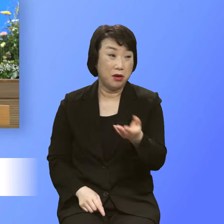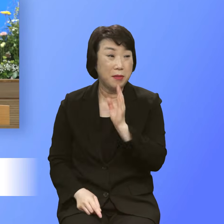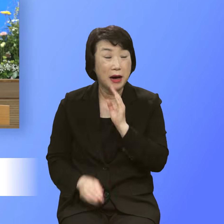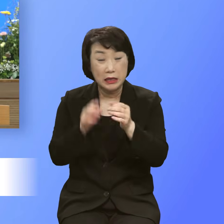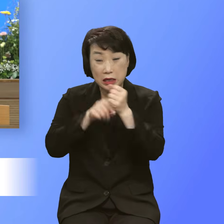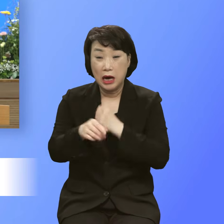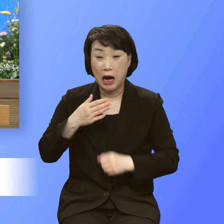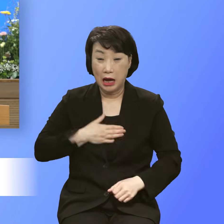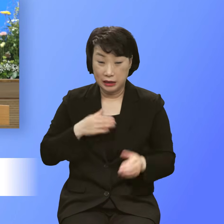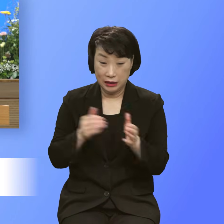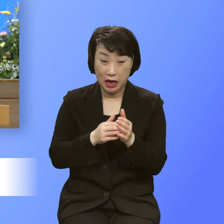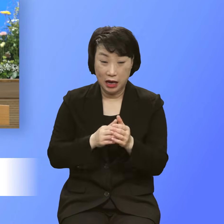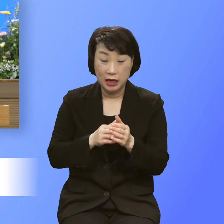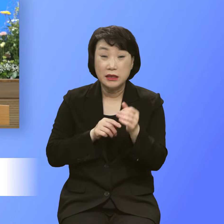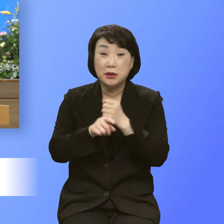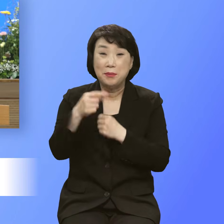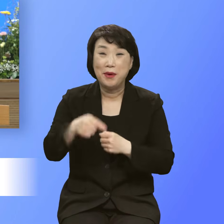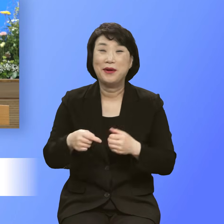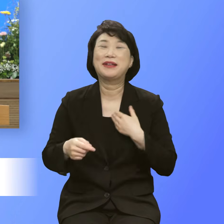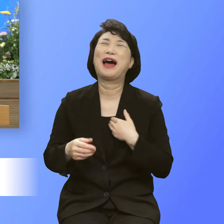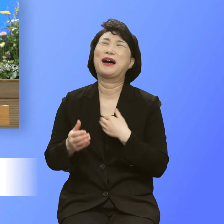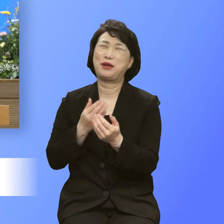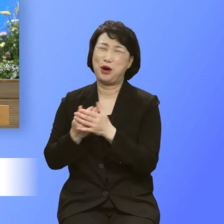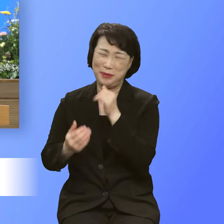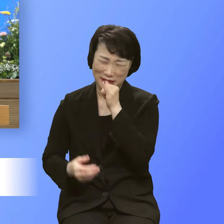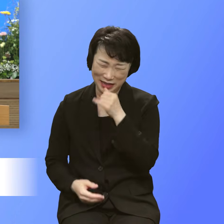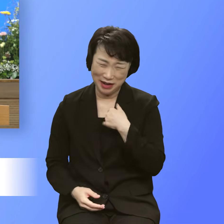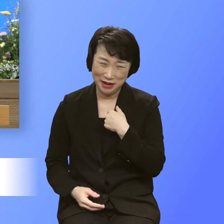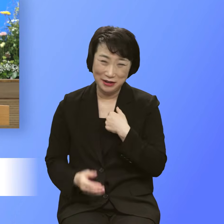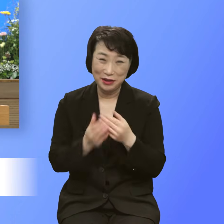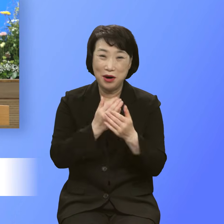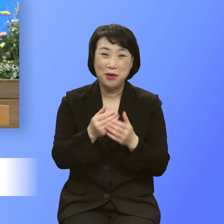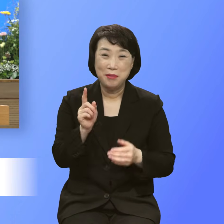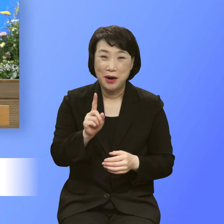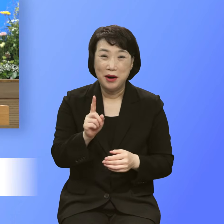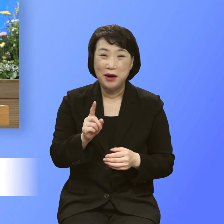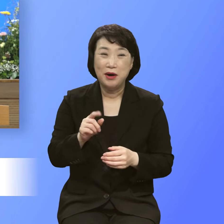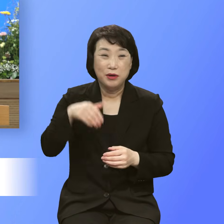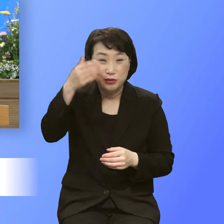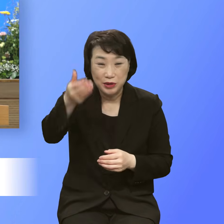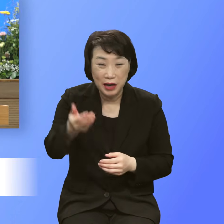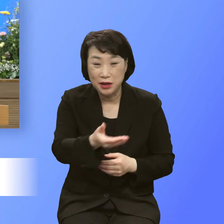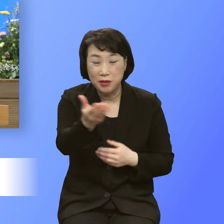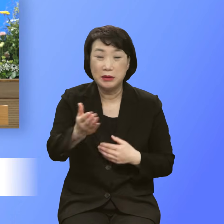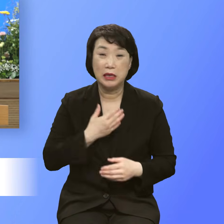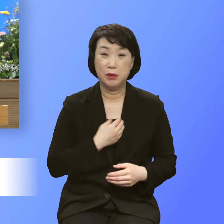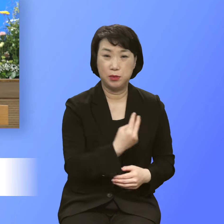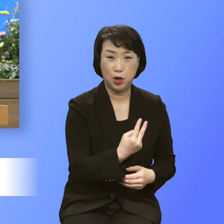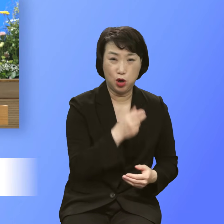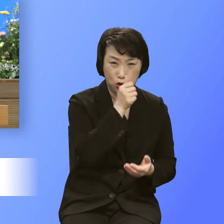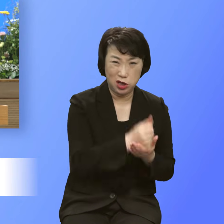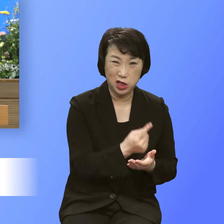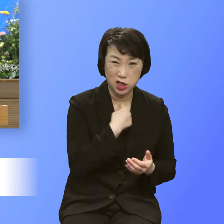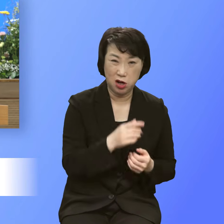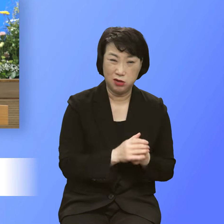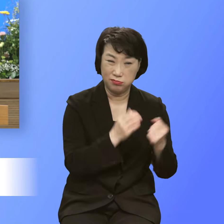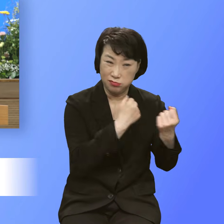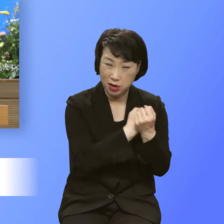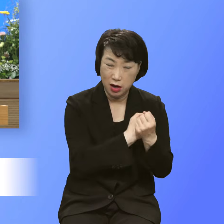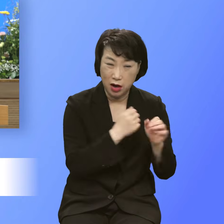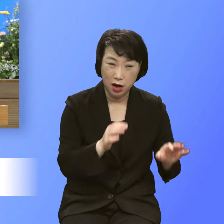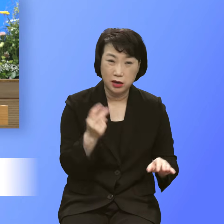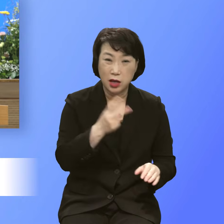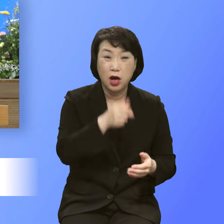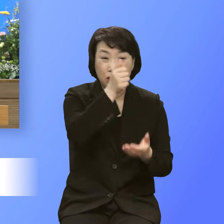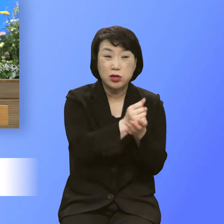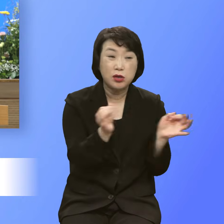진리를 알았다 이 말은 경험했다 이 말이야. 경험을 받은 후 짐짓 죄를 범한즉 다시는 속지